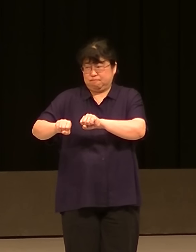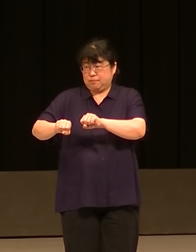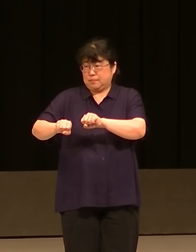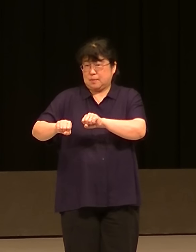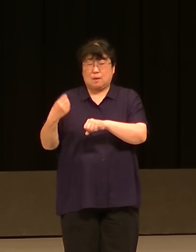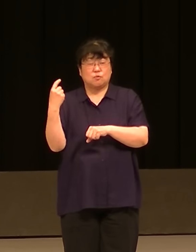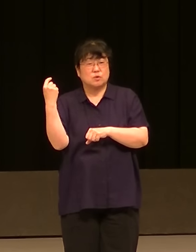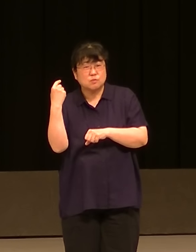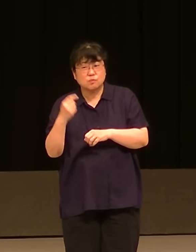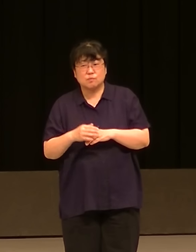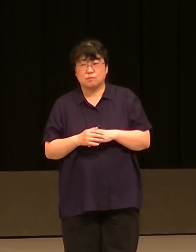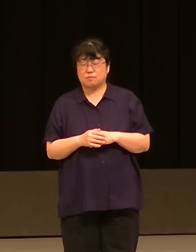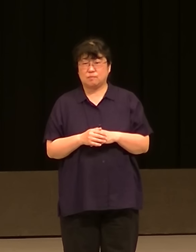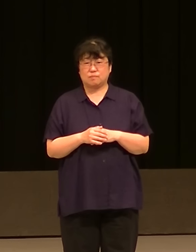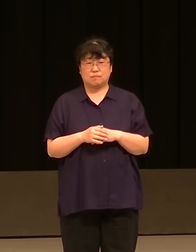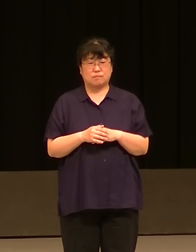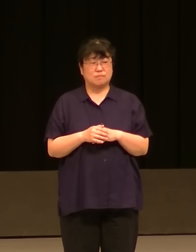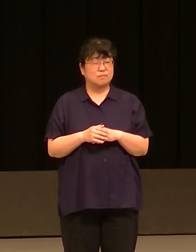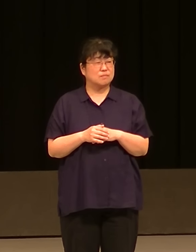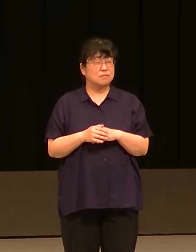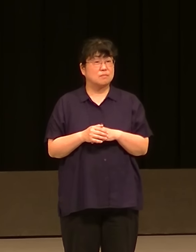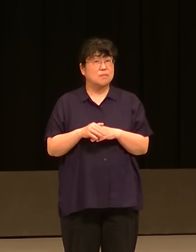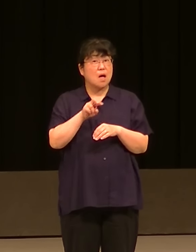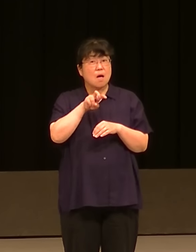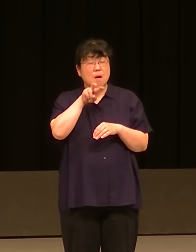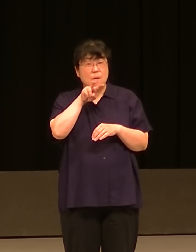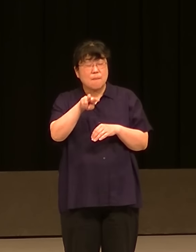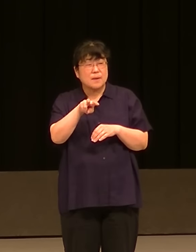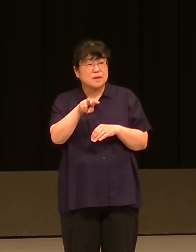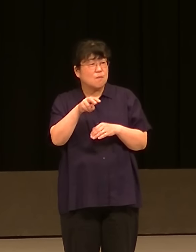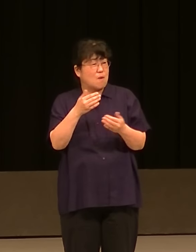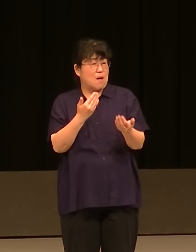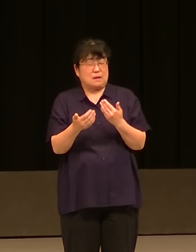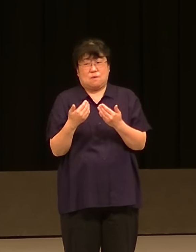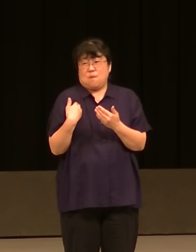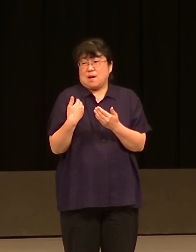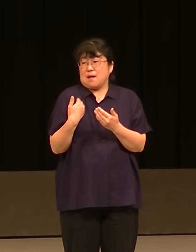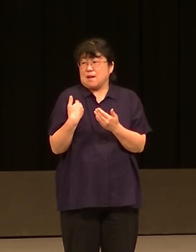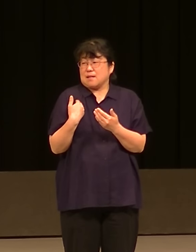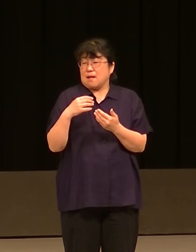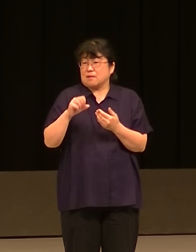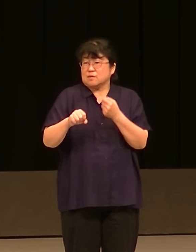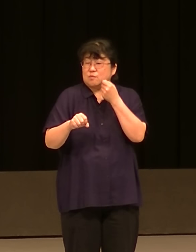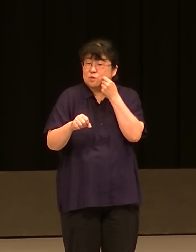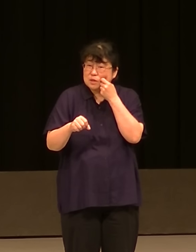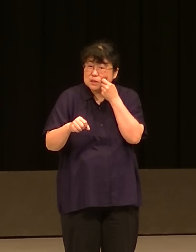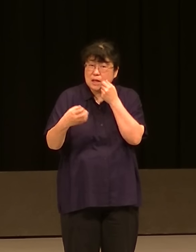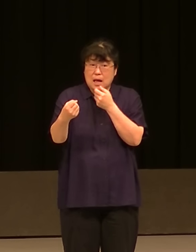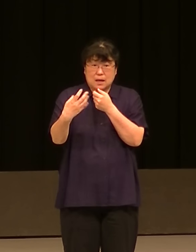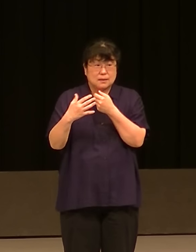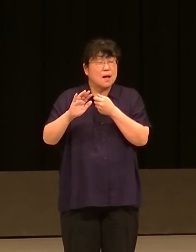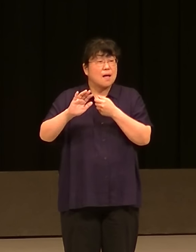なこの、まあ一見して分かりにくいようなこの、訴えでもその真